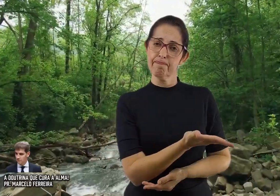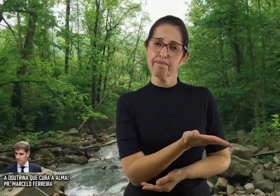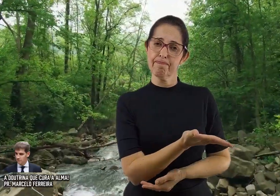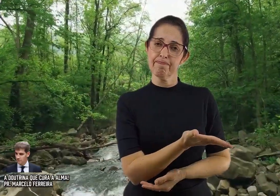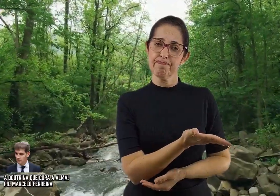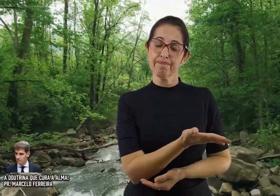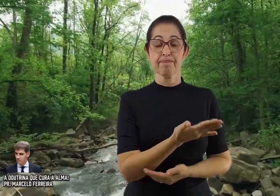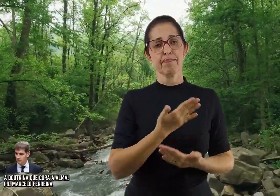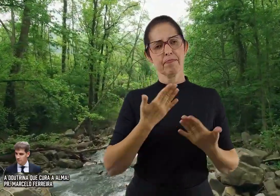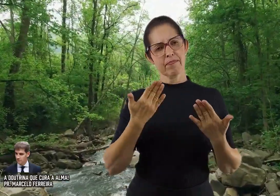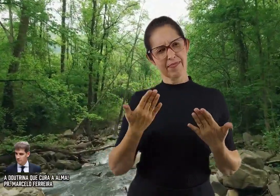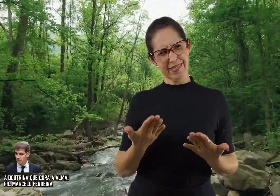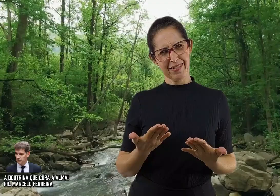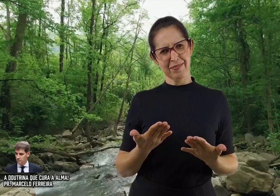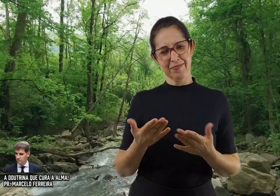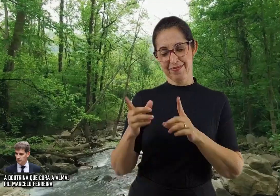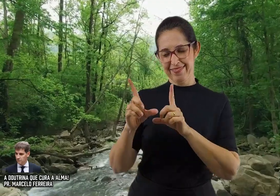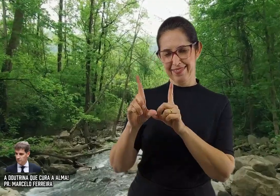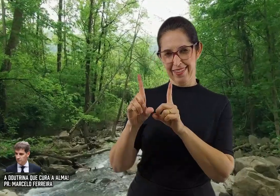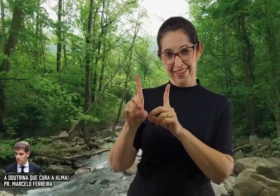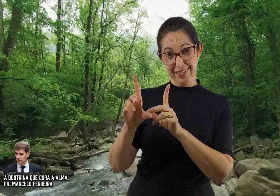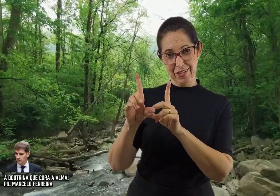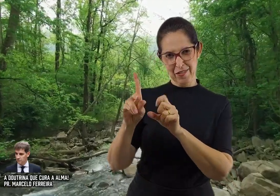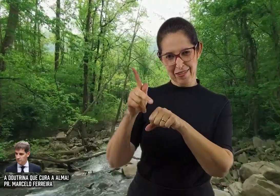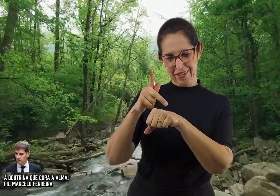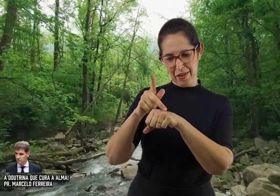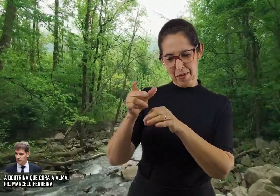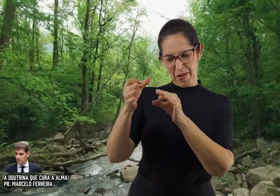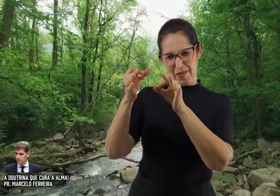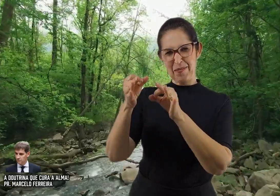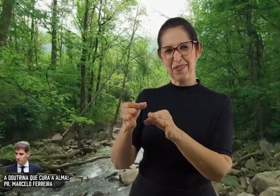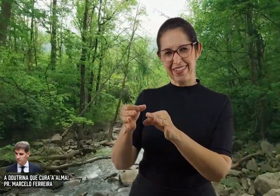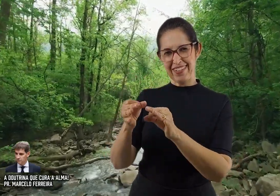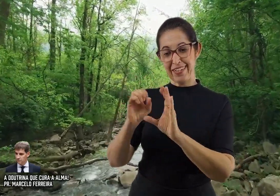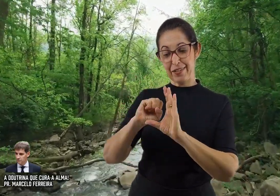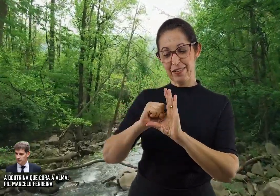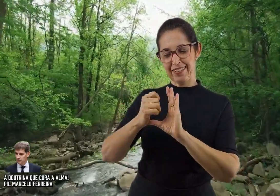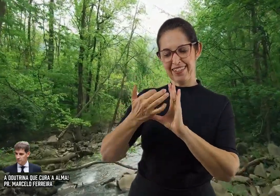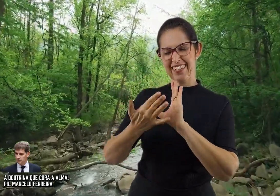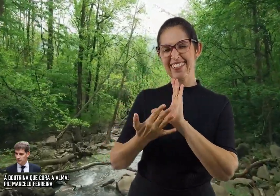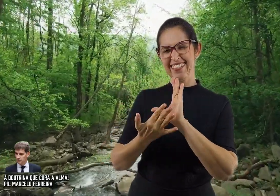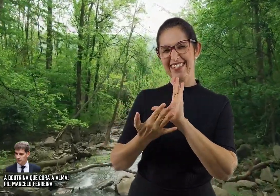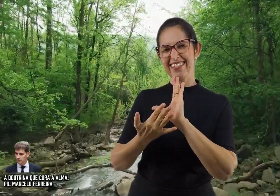Irmãos, a doutrina, a sã doutrina, ela tem uma característica: